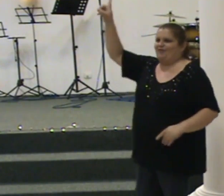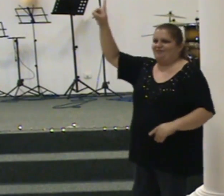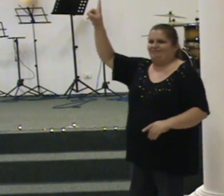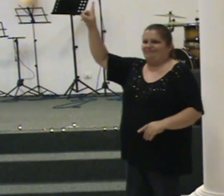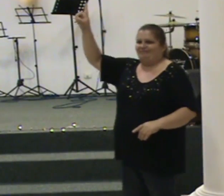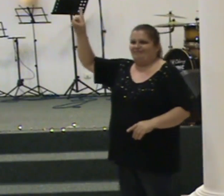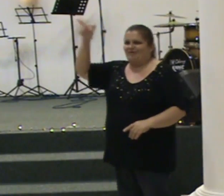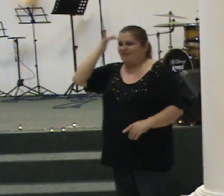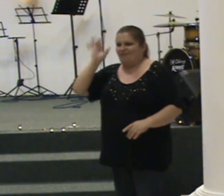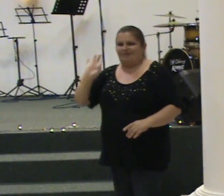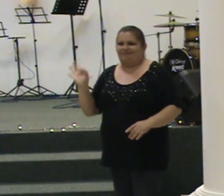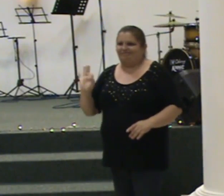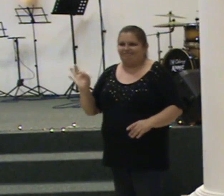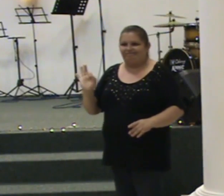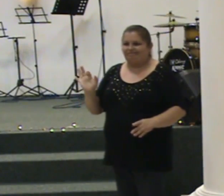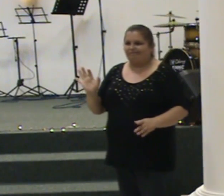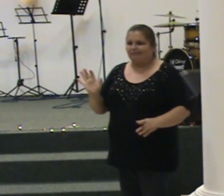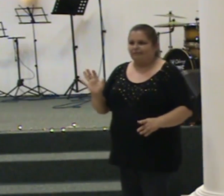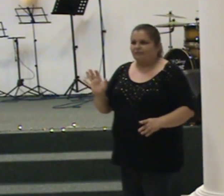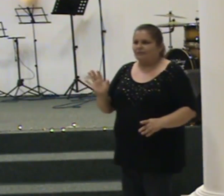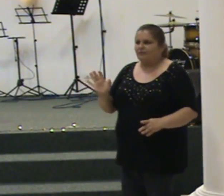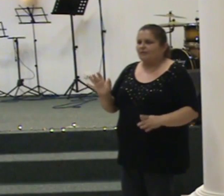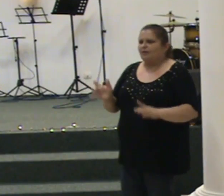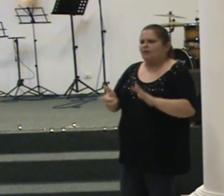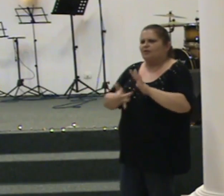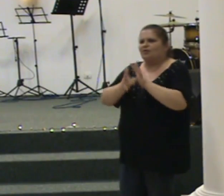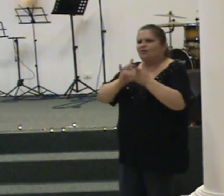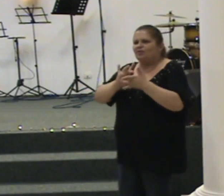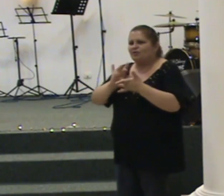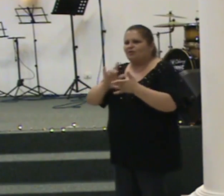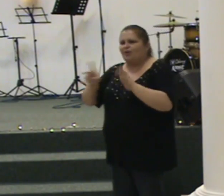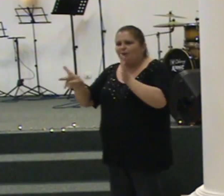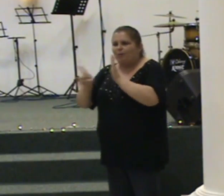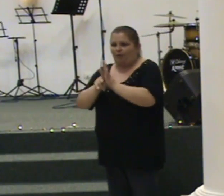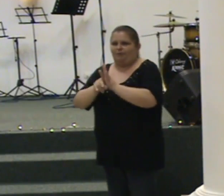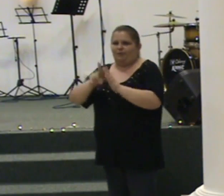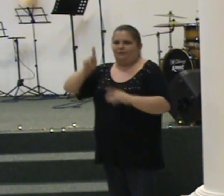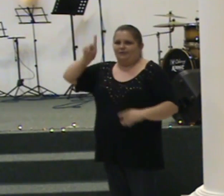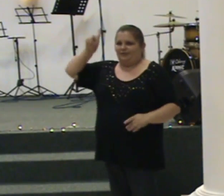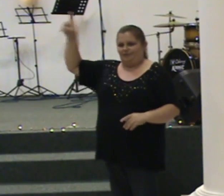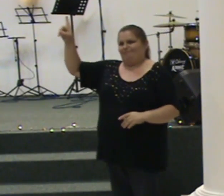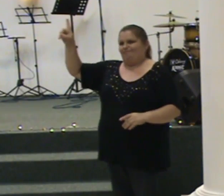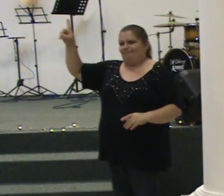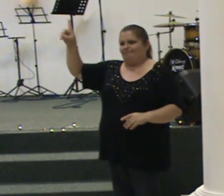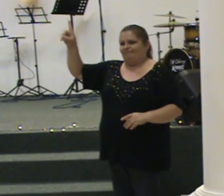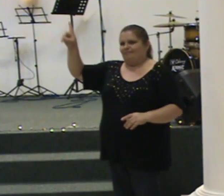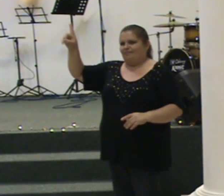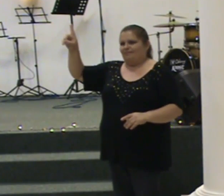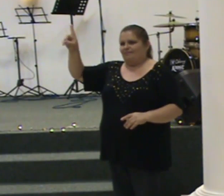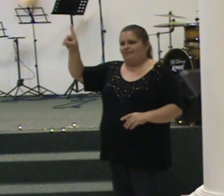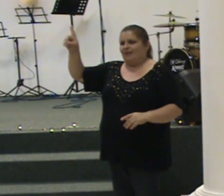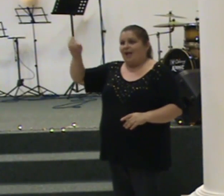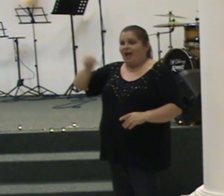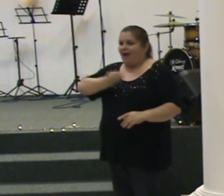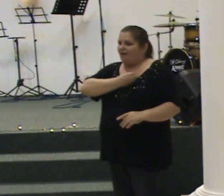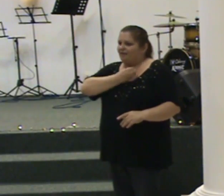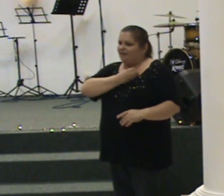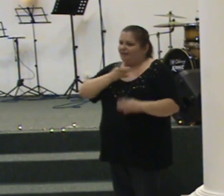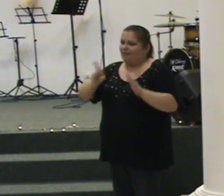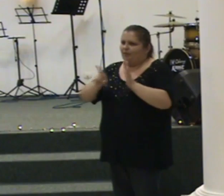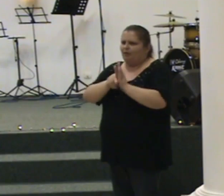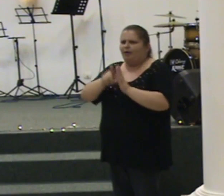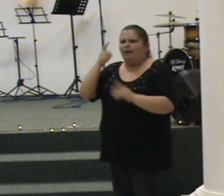que ele era a luz dos homens, a vida estava nele e ele era a luz dos homens. Você já pensou, nós sem